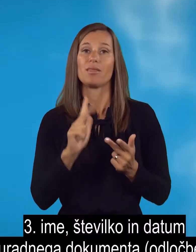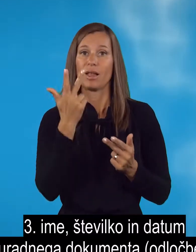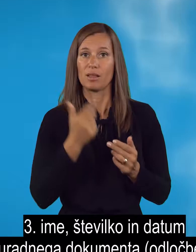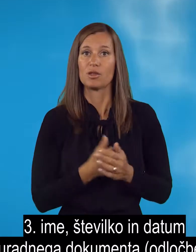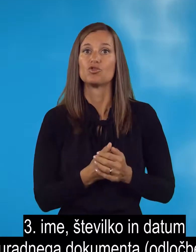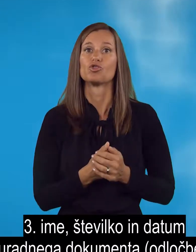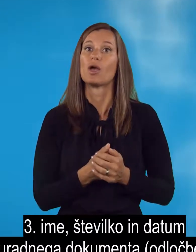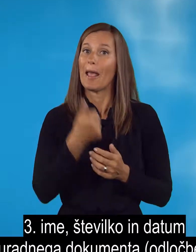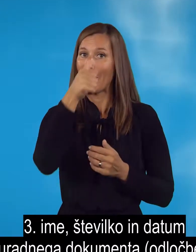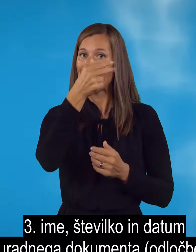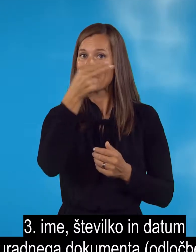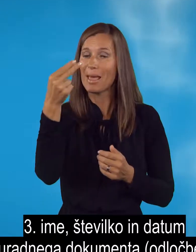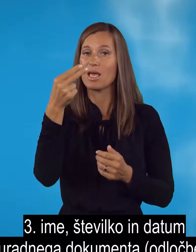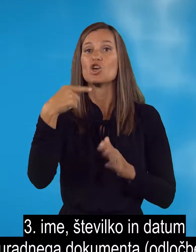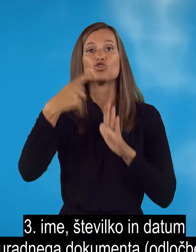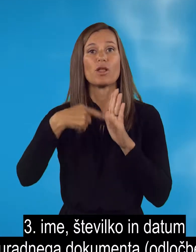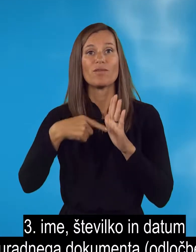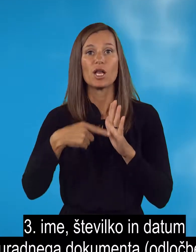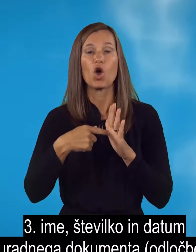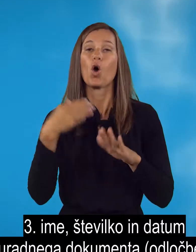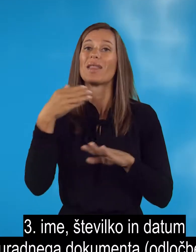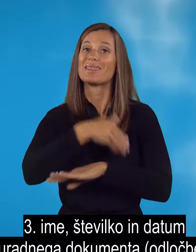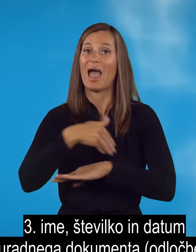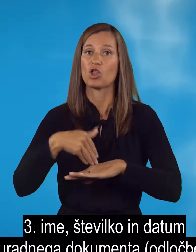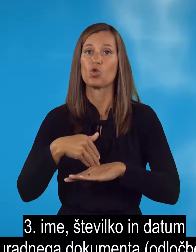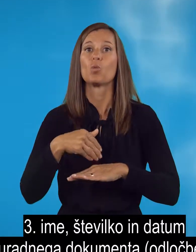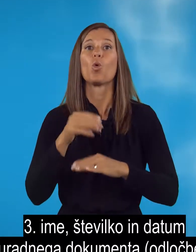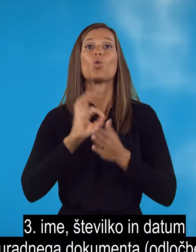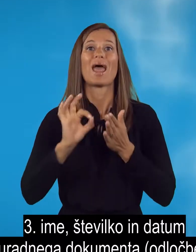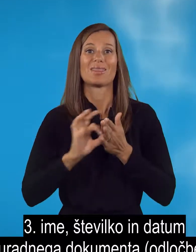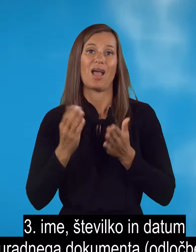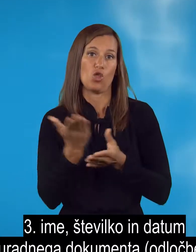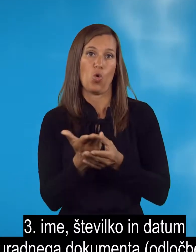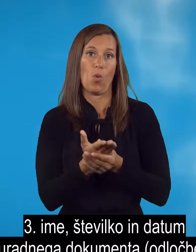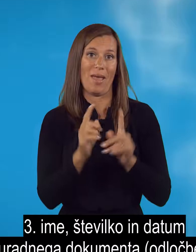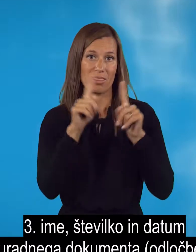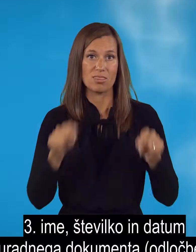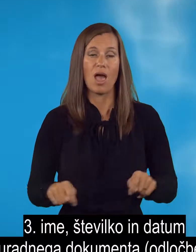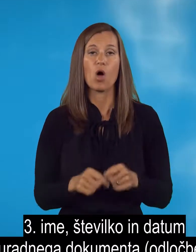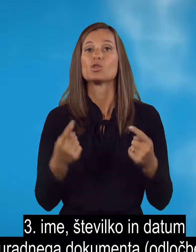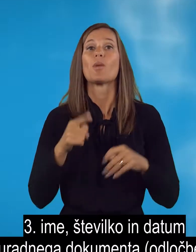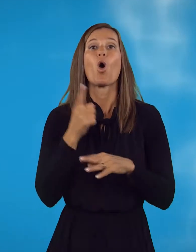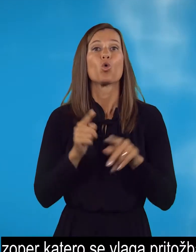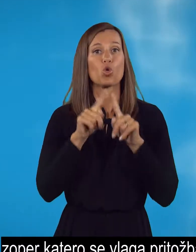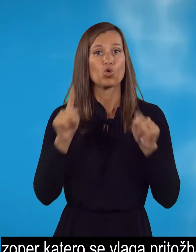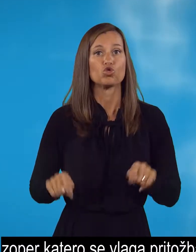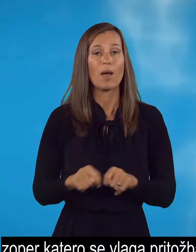Tretjič, ime, številko in datum uradnega dokumenta, odločbe, zoper katero se